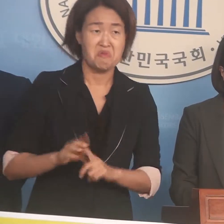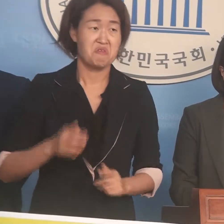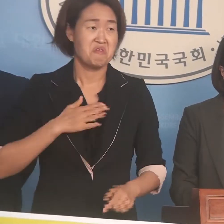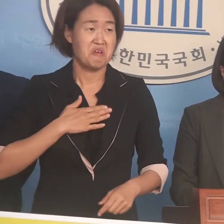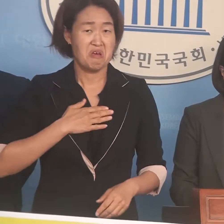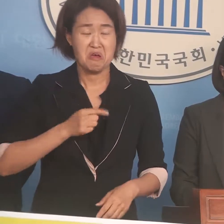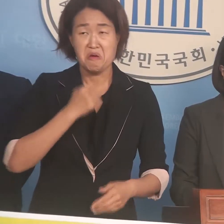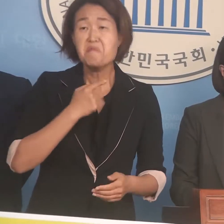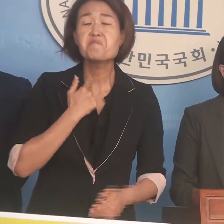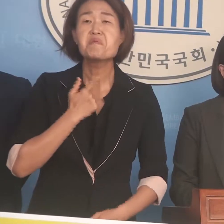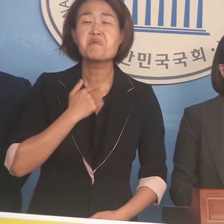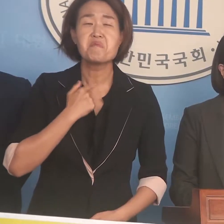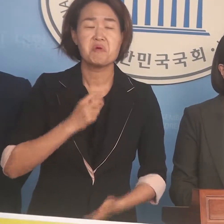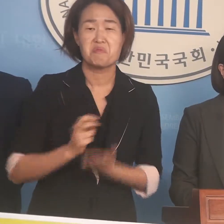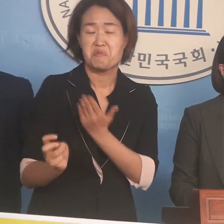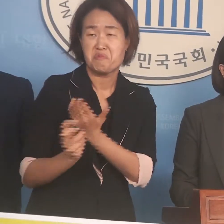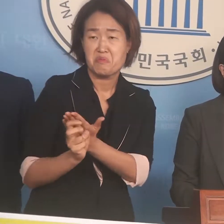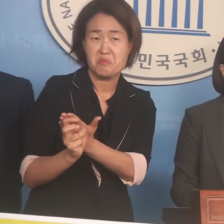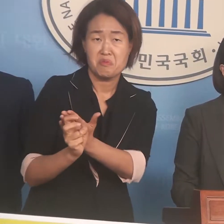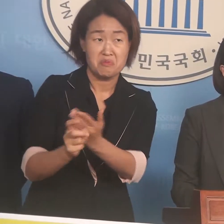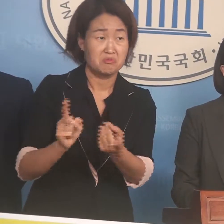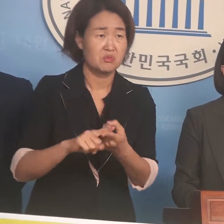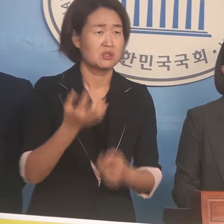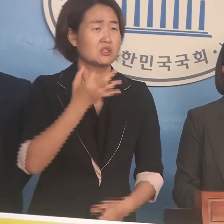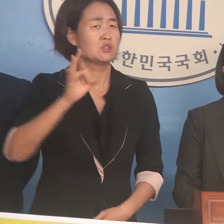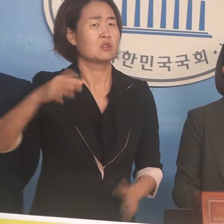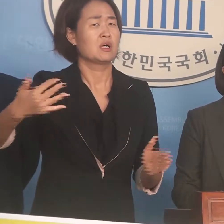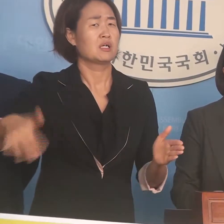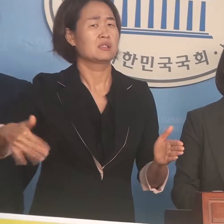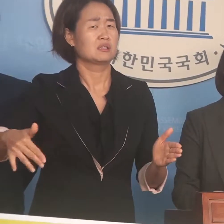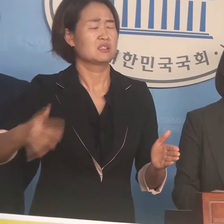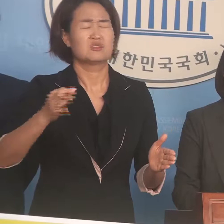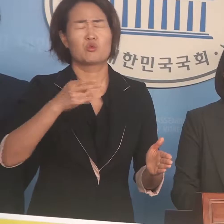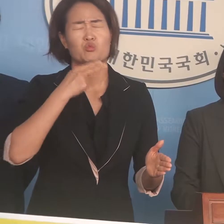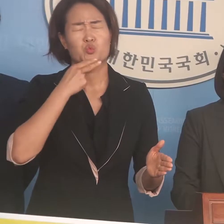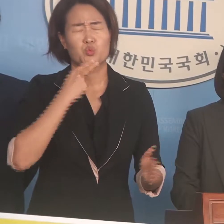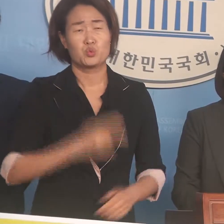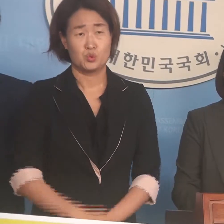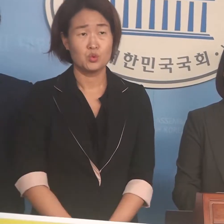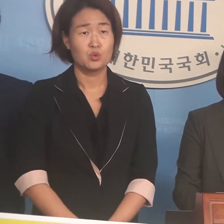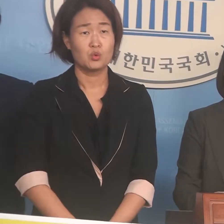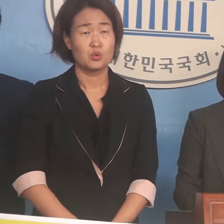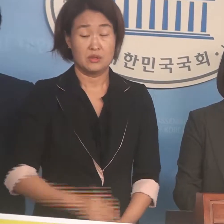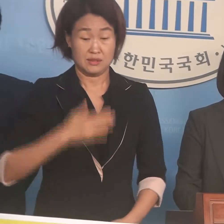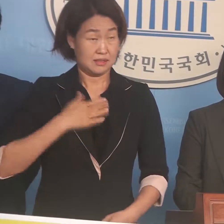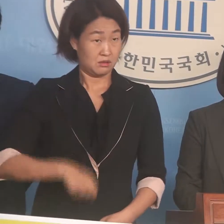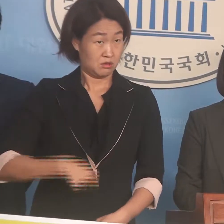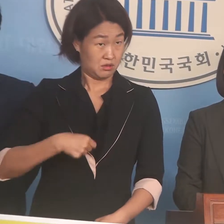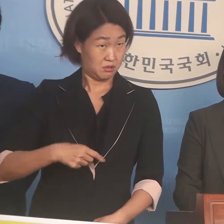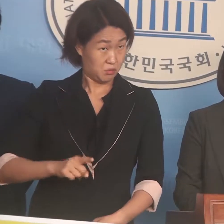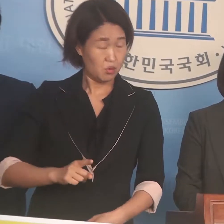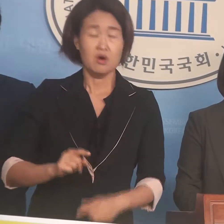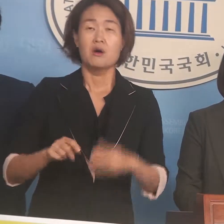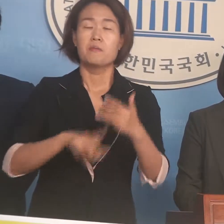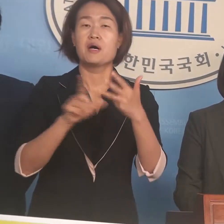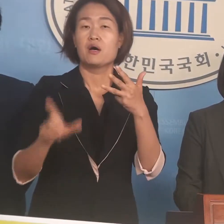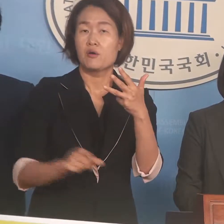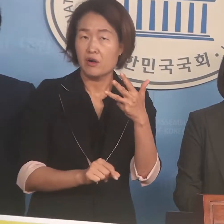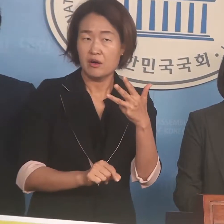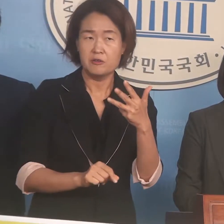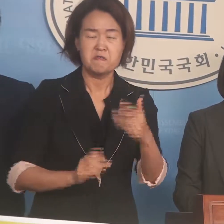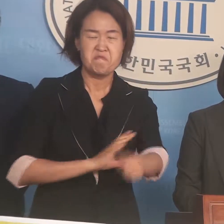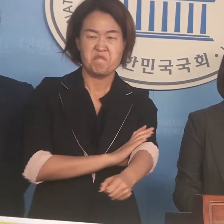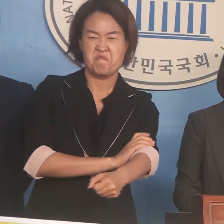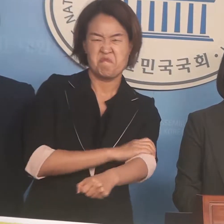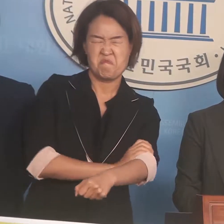자신들이 저지른 불법 행위를 인정하지 않고 있기 때문입니다. 저와 정의당은 지난해 8월 정의당